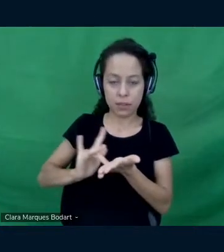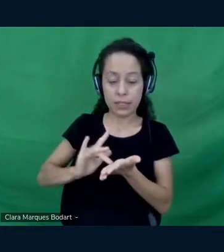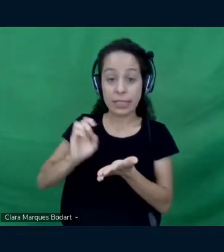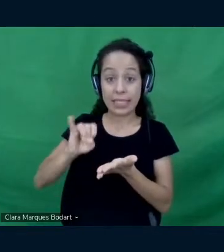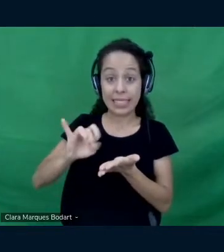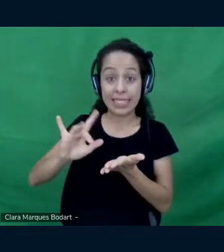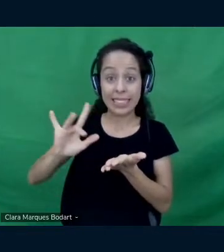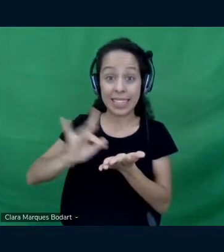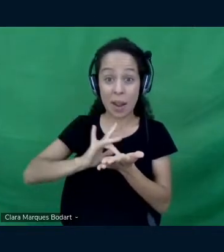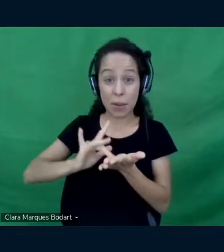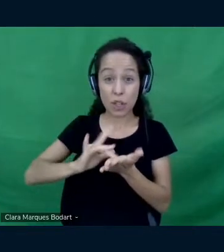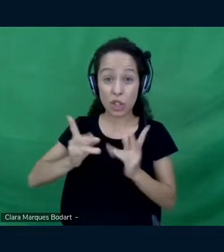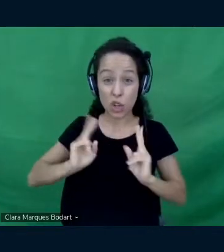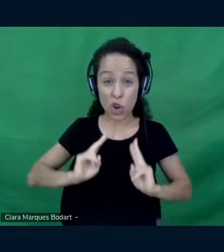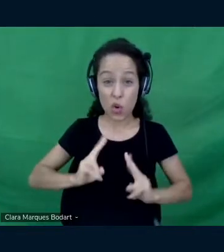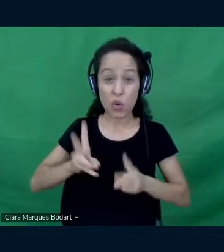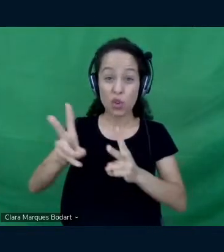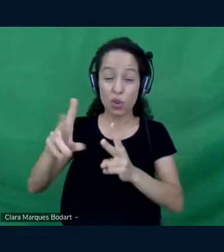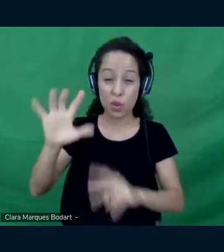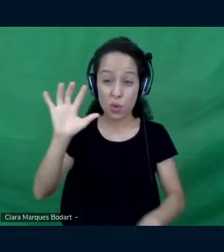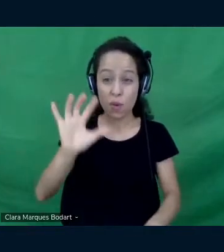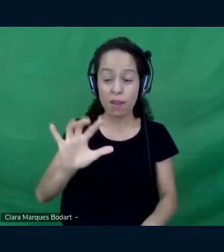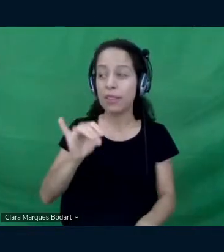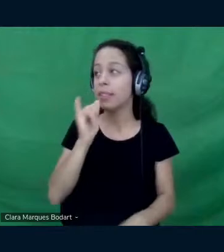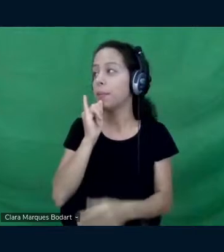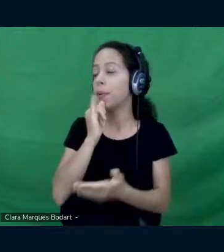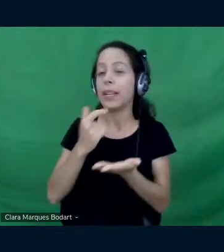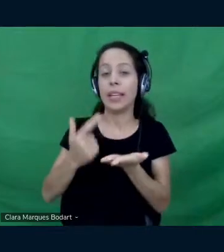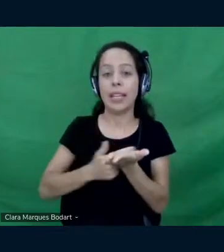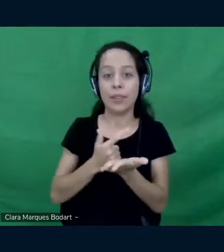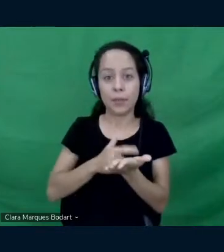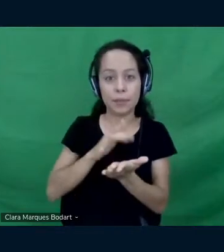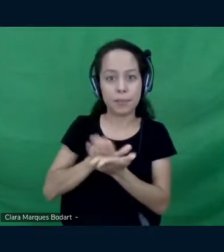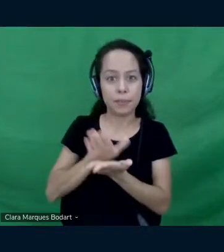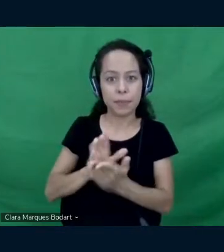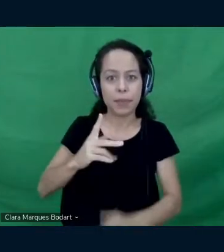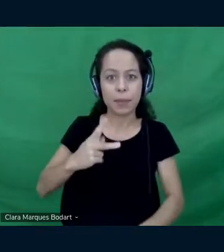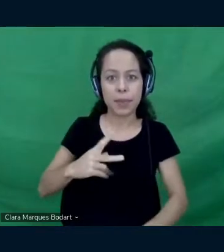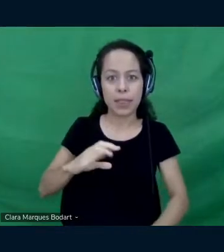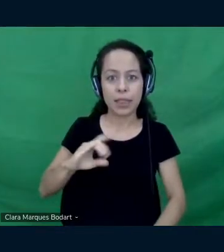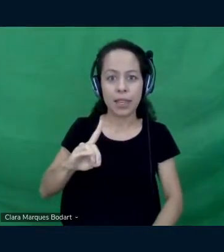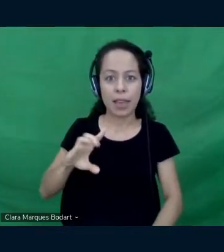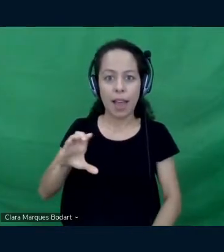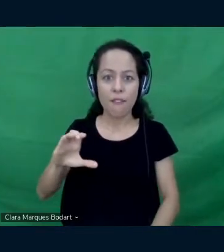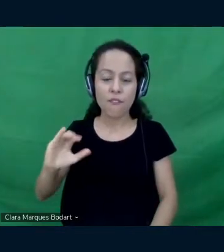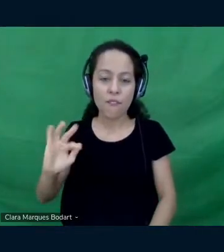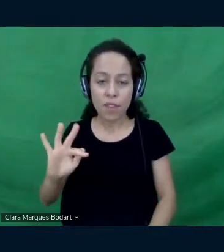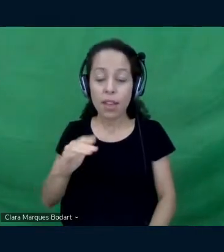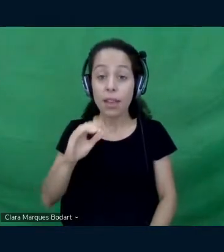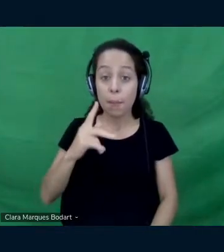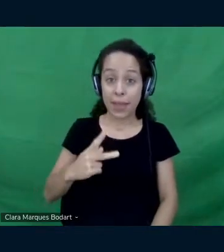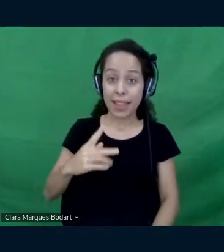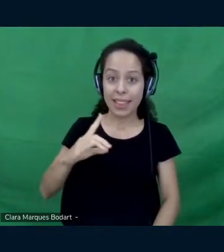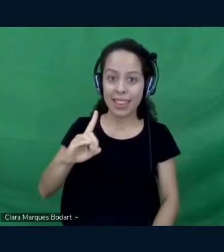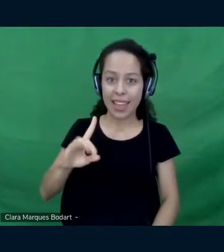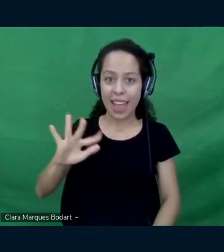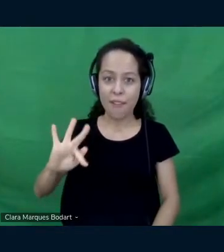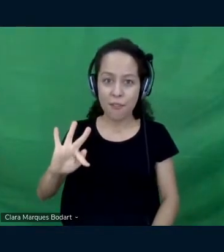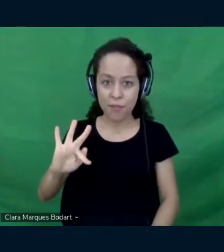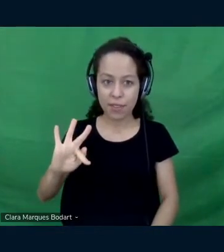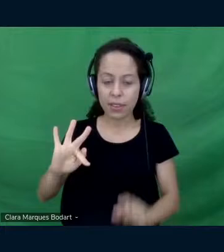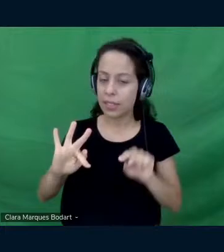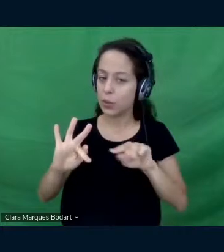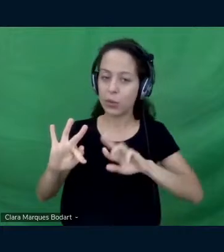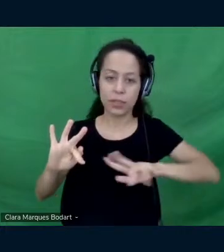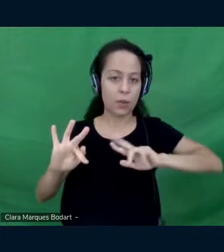da forma lá, né? De um livro impresso em PDF, só que no tablet, não é disso que estamos falando. Nós estamos